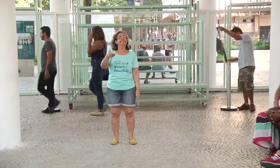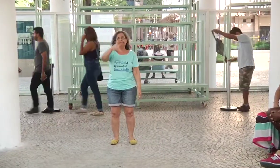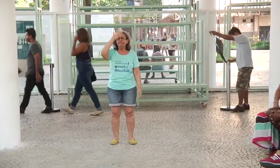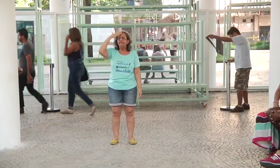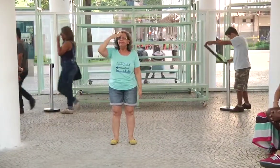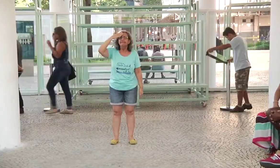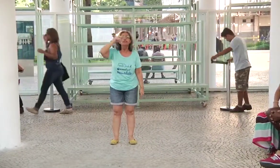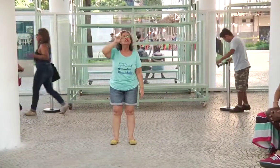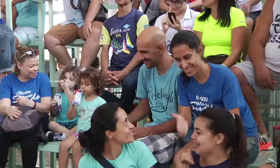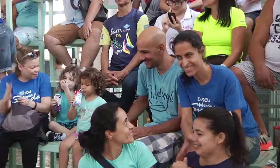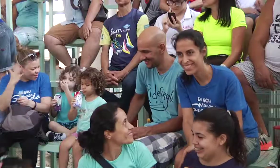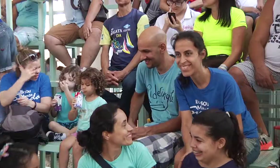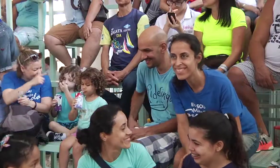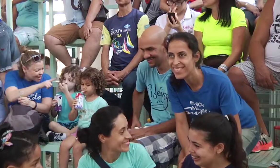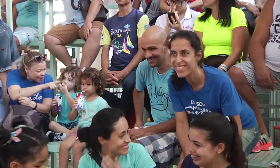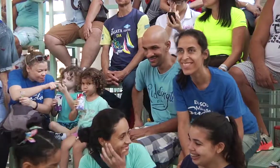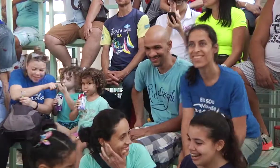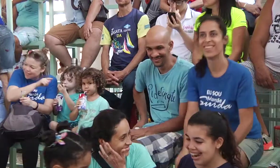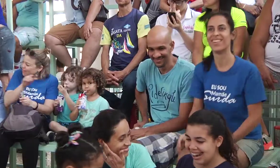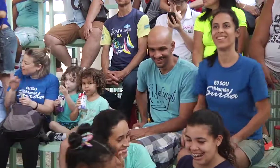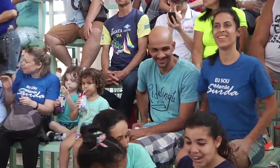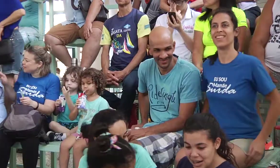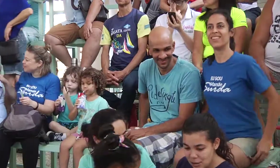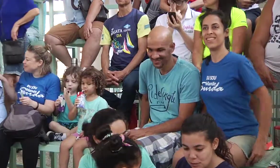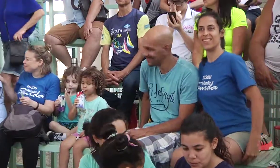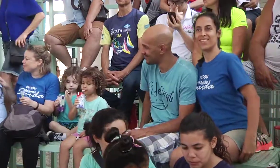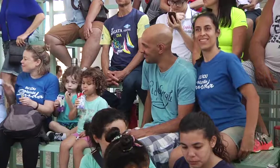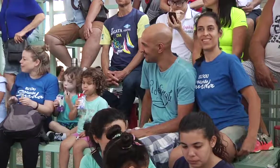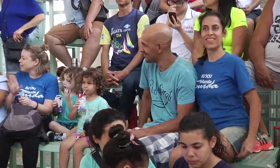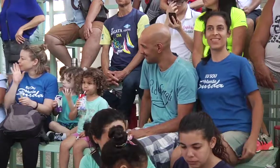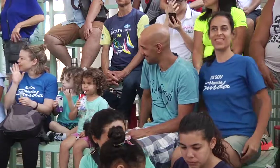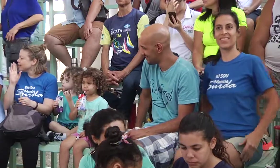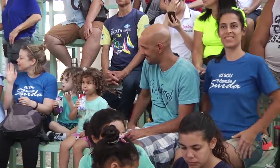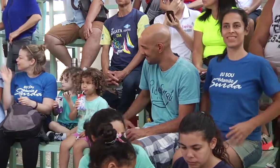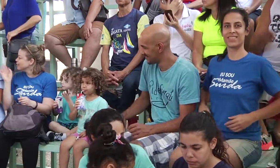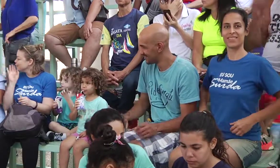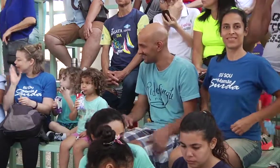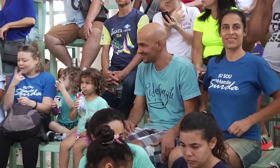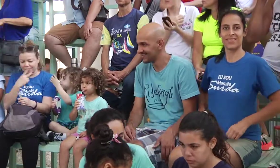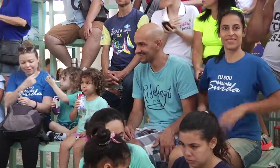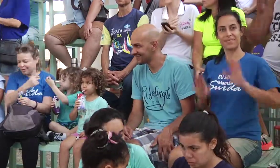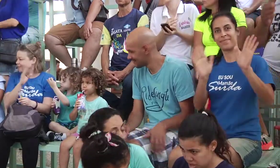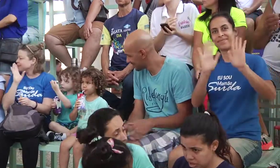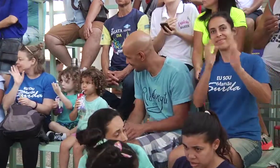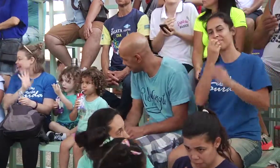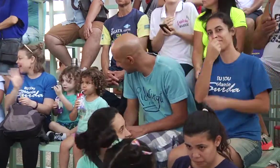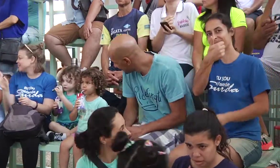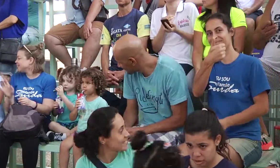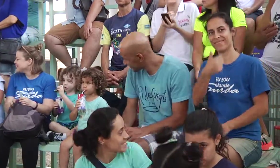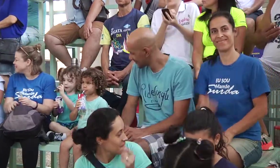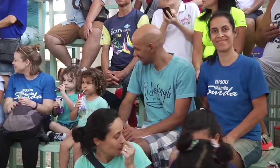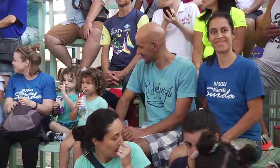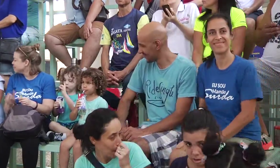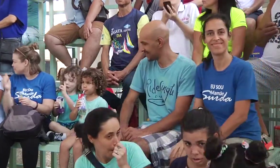estamos hoje, né? Que é o Dia Mundial da Língua de Sinais. Uma salva de palmas para essa data, que representa o orgulho